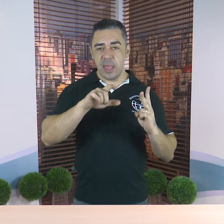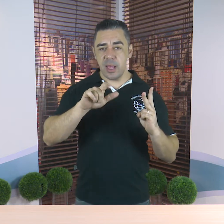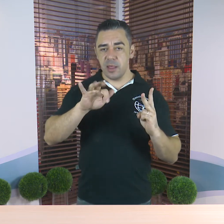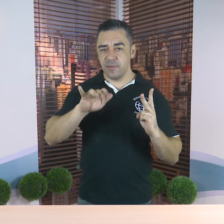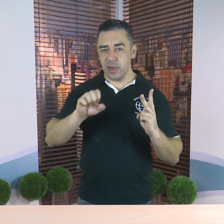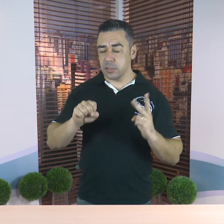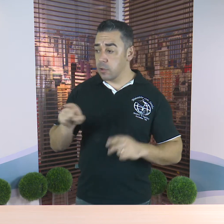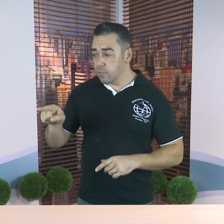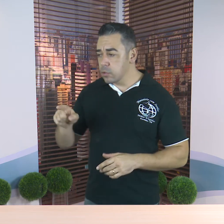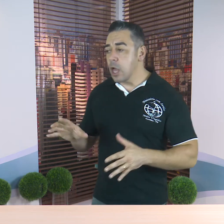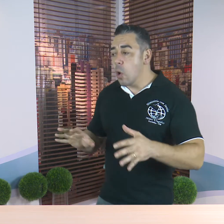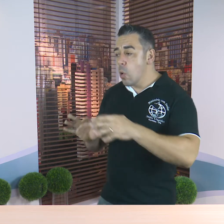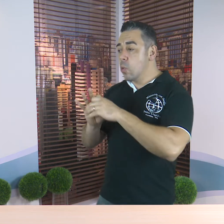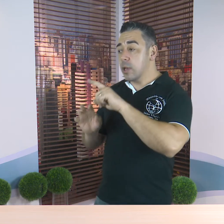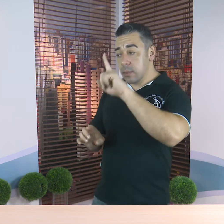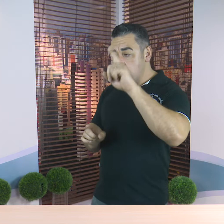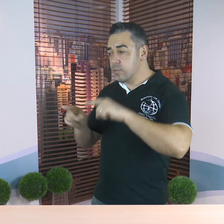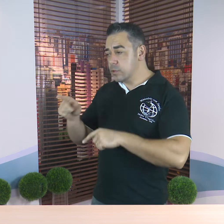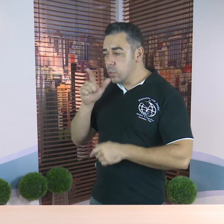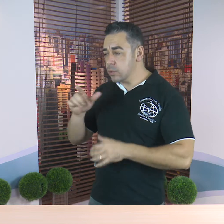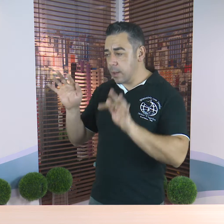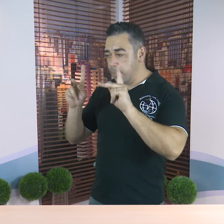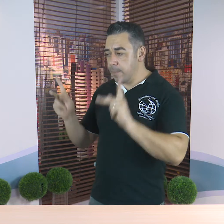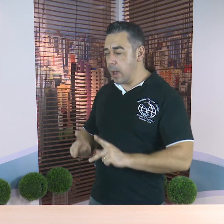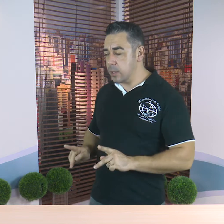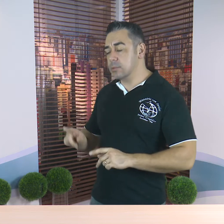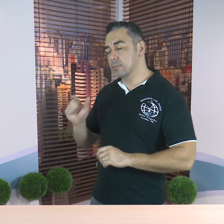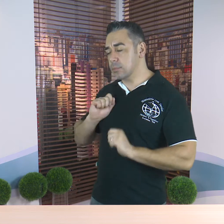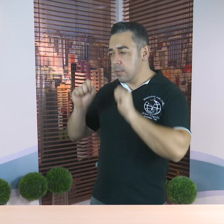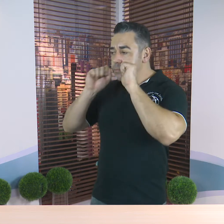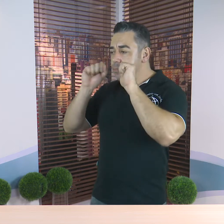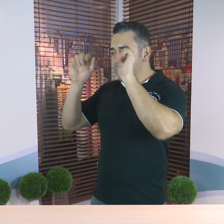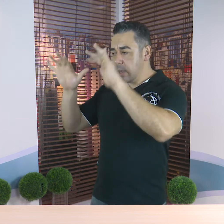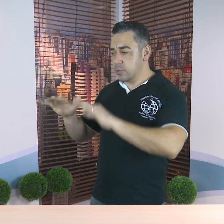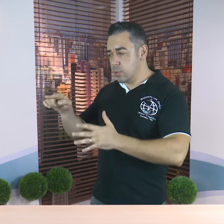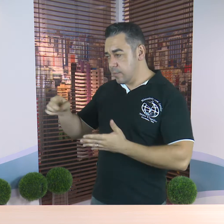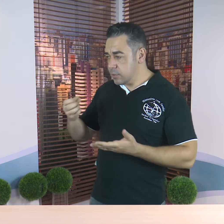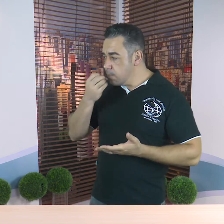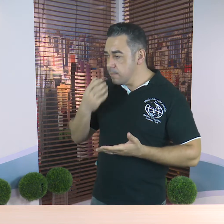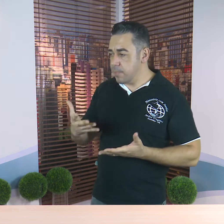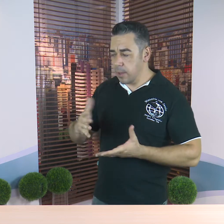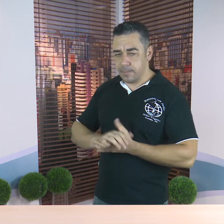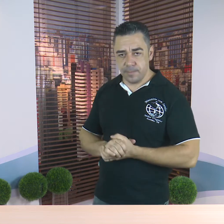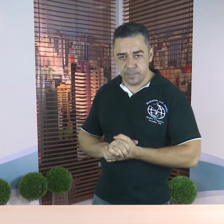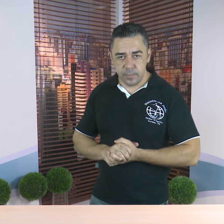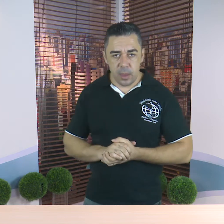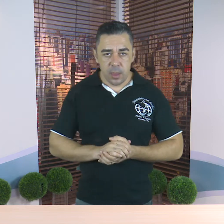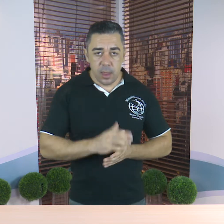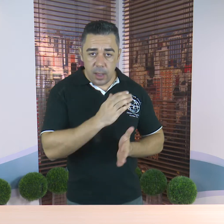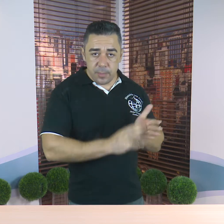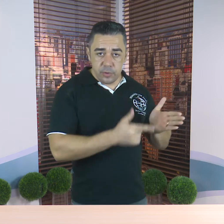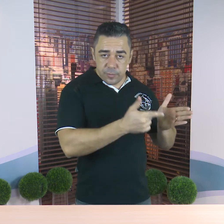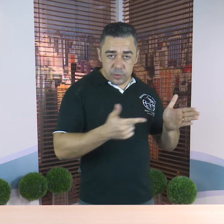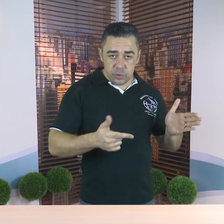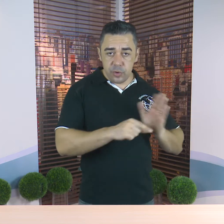pois, a Deus e tem paz, e assim te sobrevirá o bem, capítulo 22, versículo 21. A ideia é que